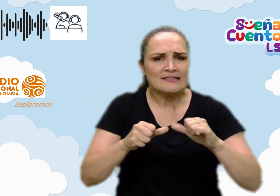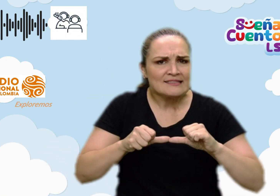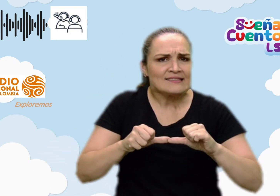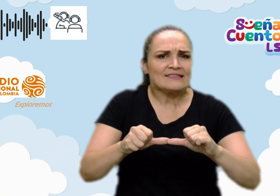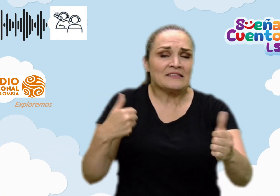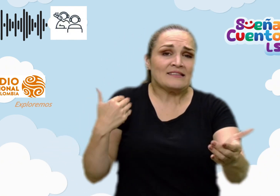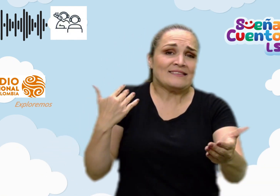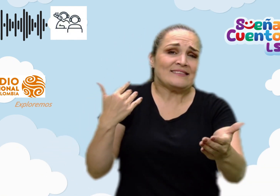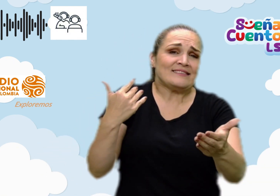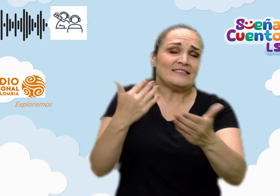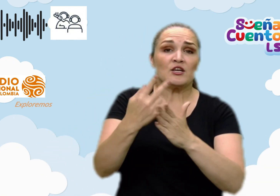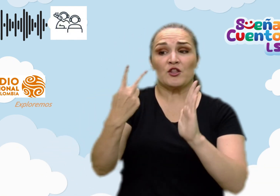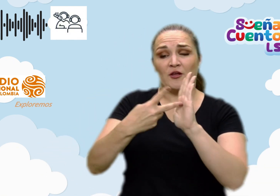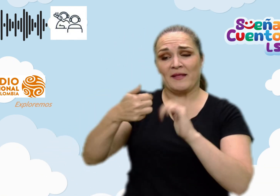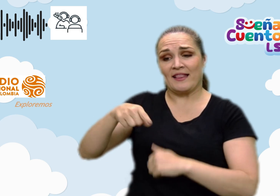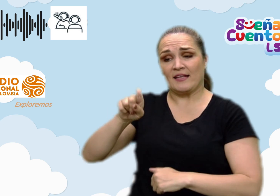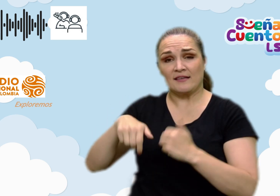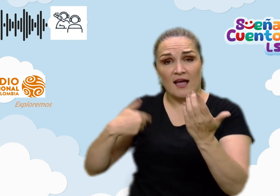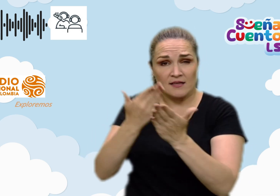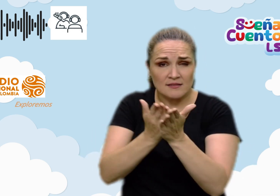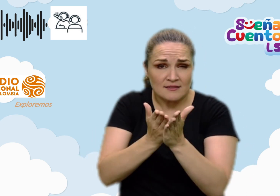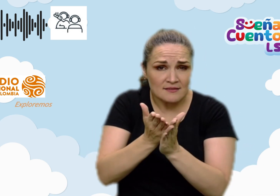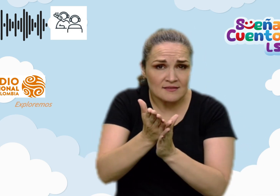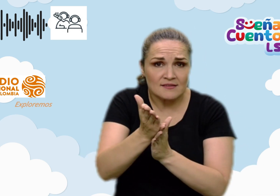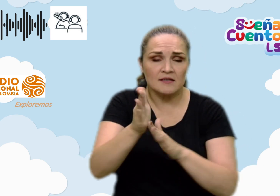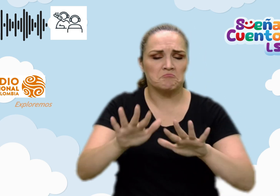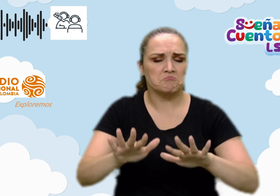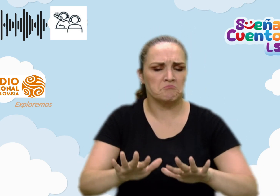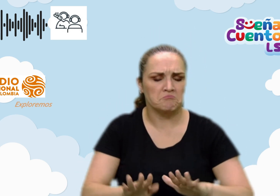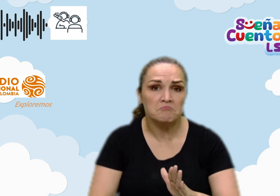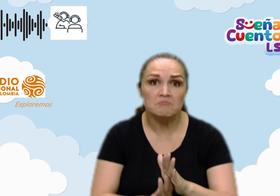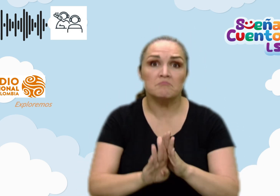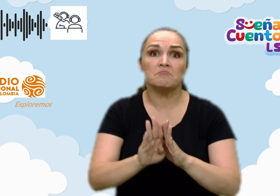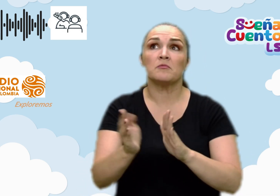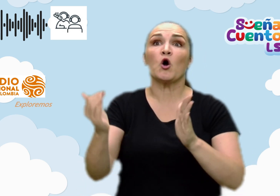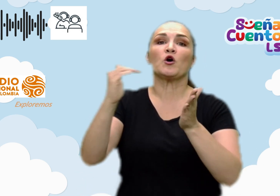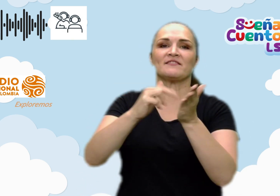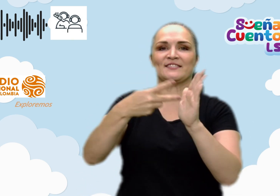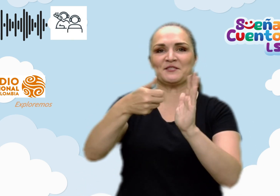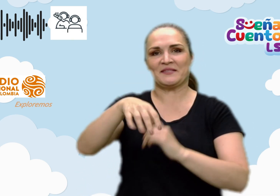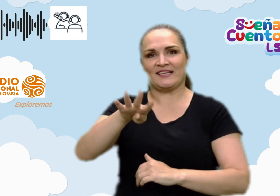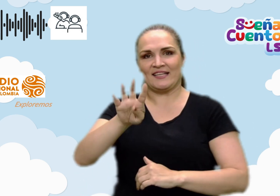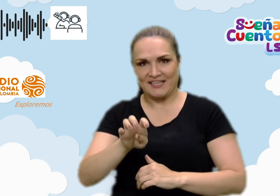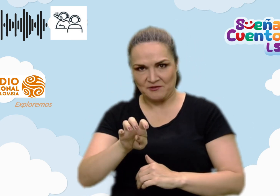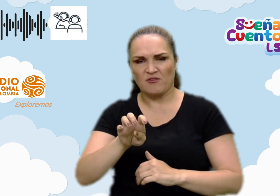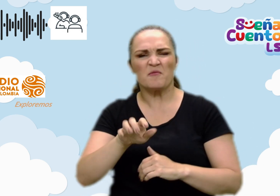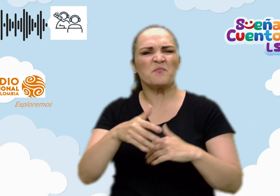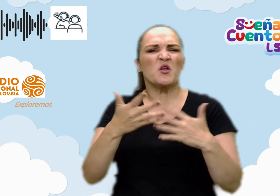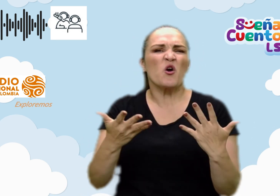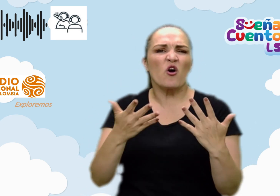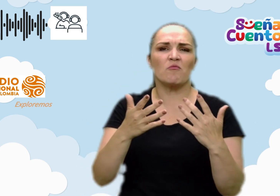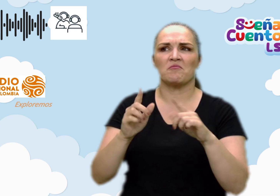Y ya y nos hemos intentado sostener desde ese año, desde el 2016. Retomamos en el